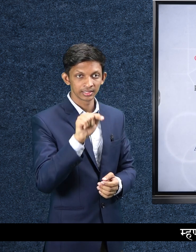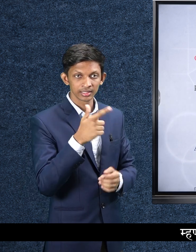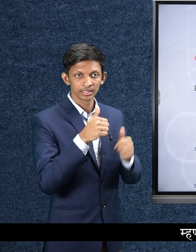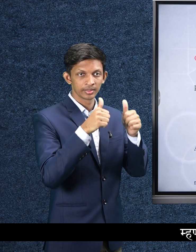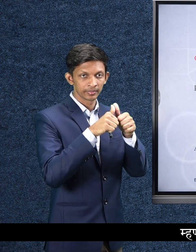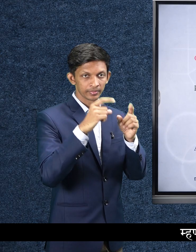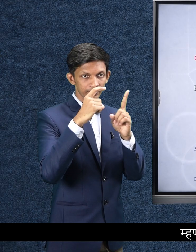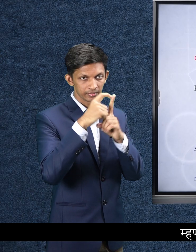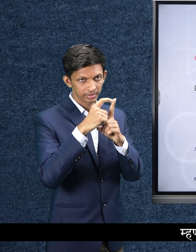म्हणून ट्रायंगल ADB